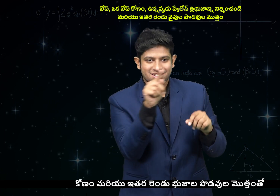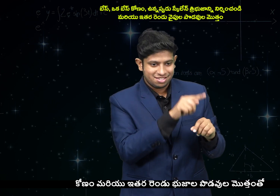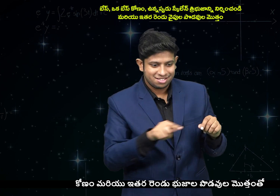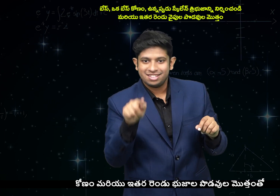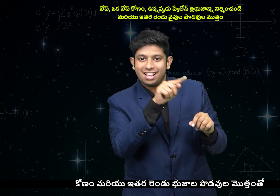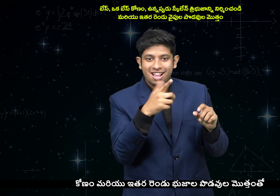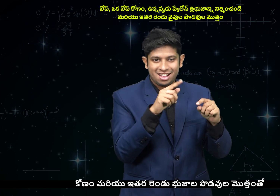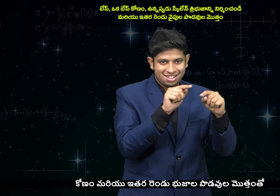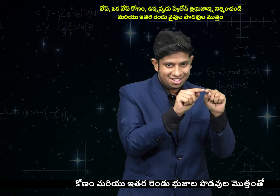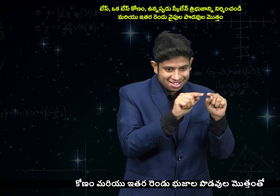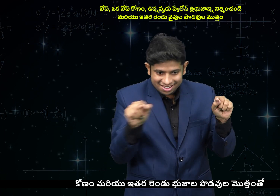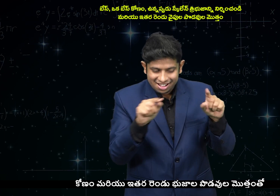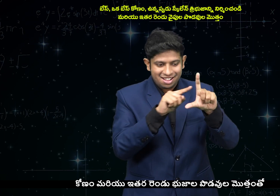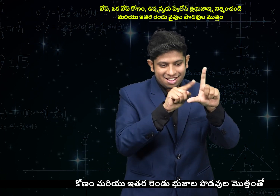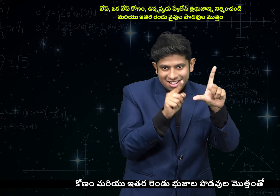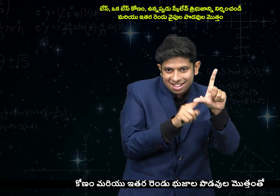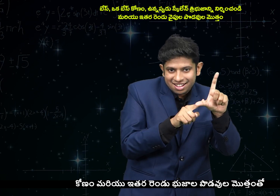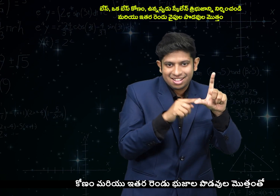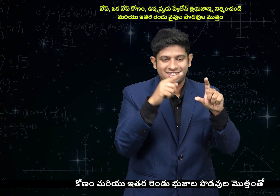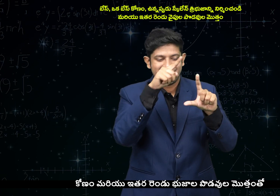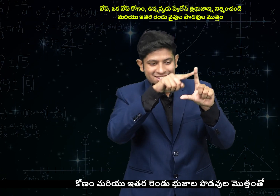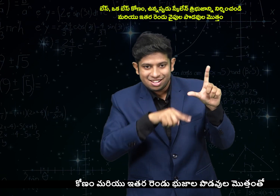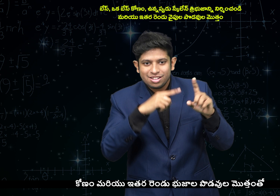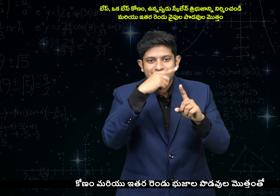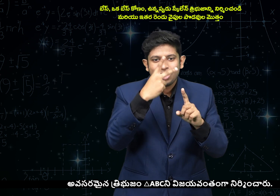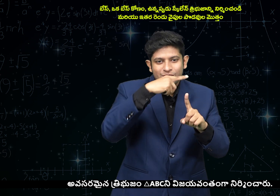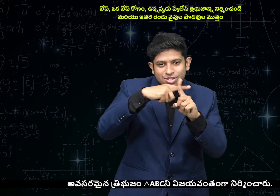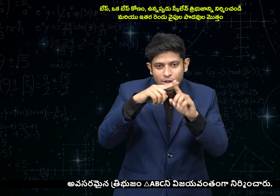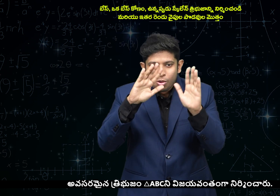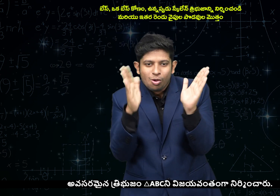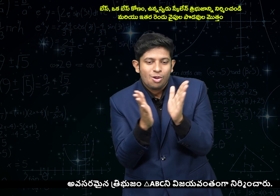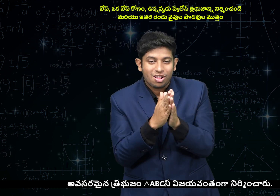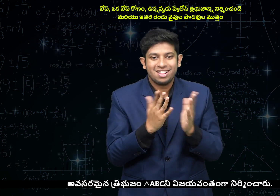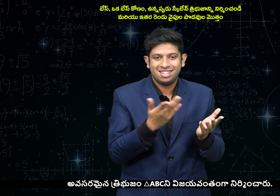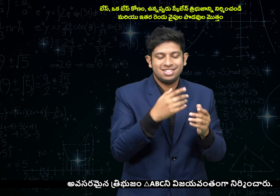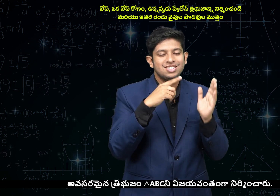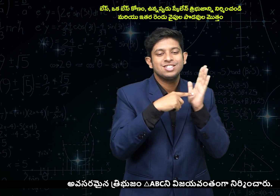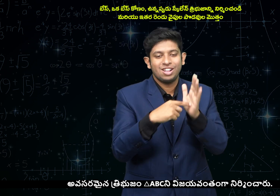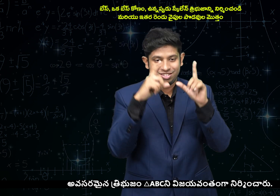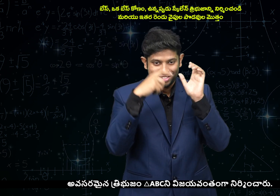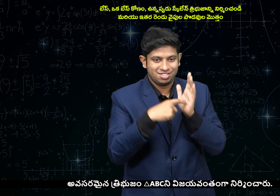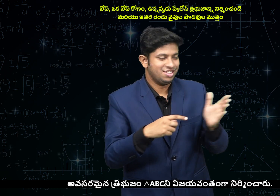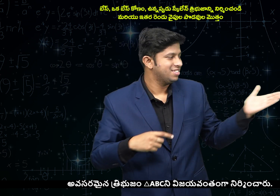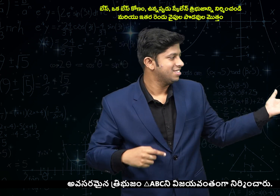మరియు ఇతర 2 భుజాల పొడవుల మొత్తంతో అవసరమైన త్రిభుజం ట్రయాంగిల్